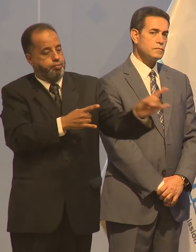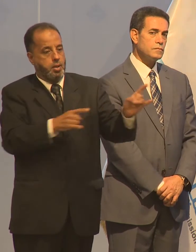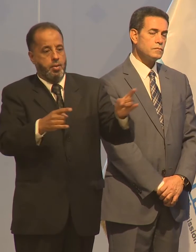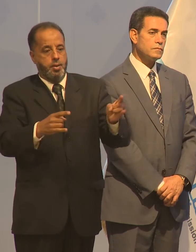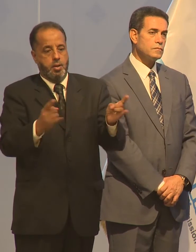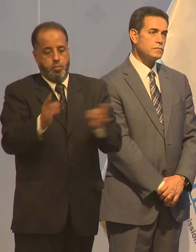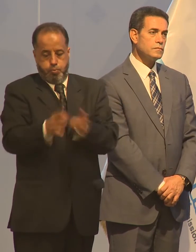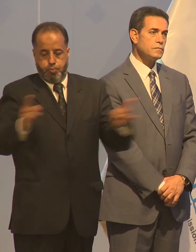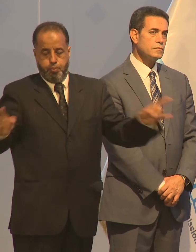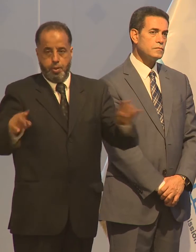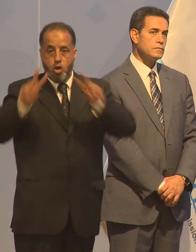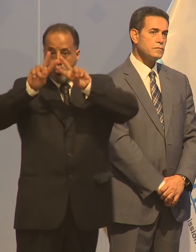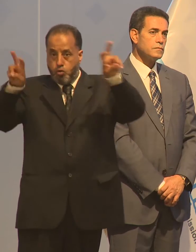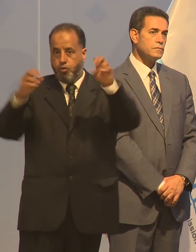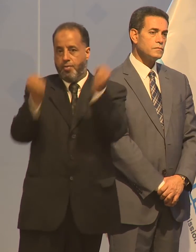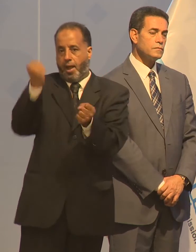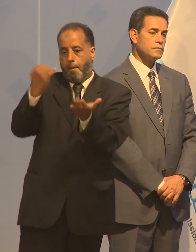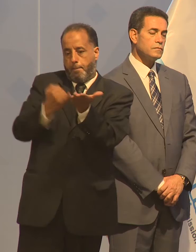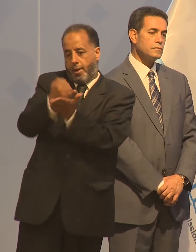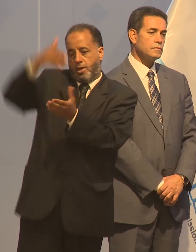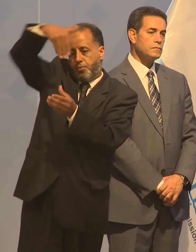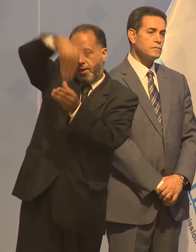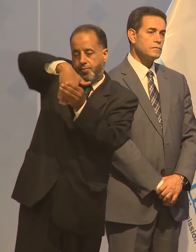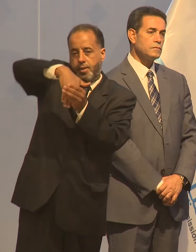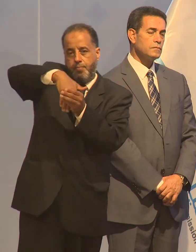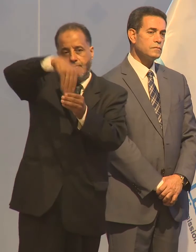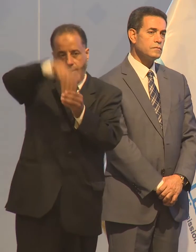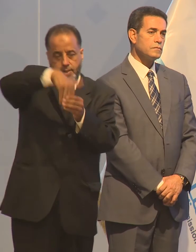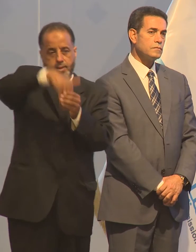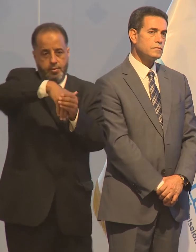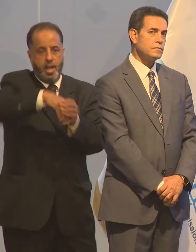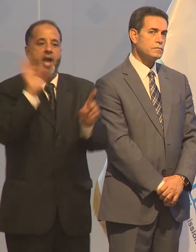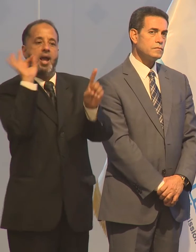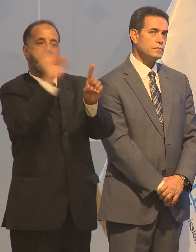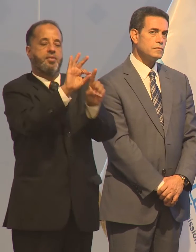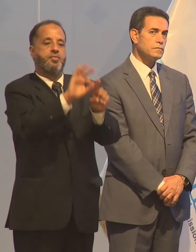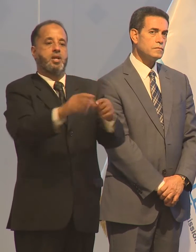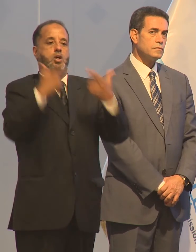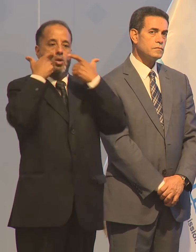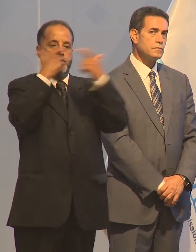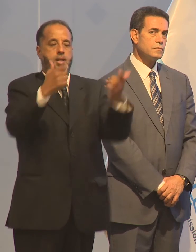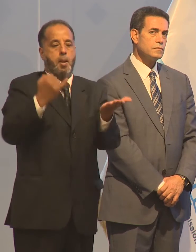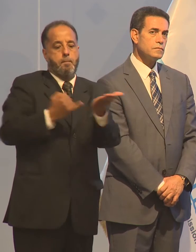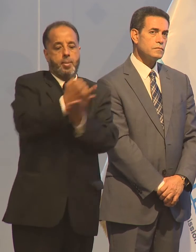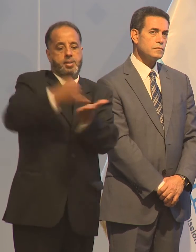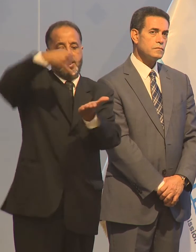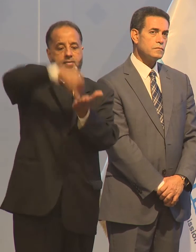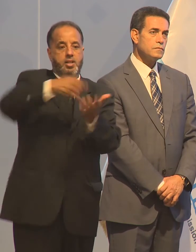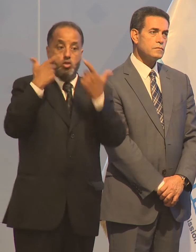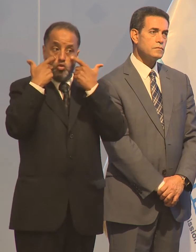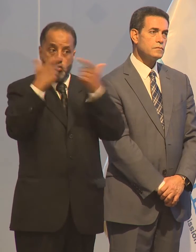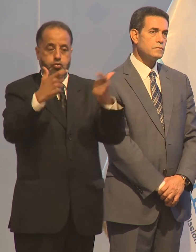على ذمة الخطة الانتخابية ذلك اليوم. الخطة تأمل تهدف لتأمين 2000 مركز اقتراع.